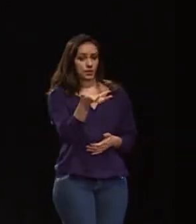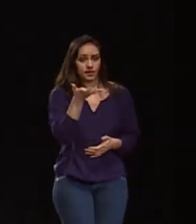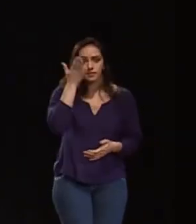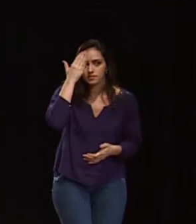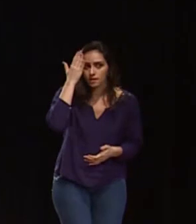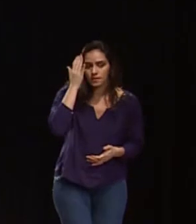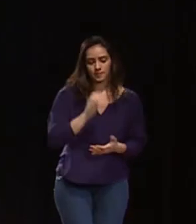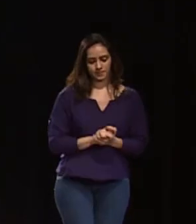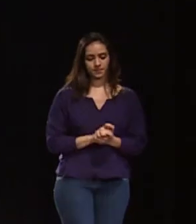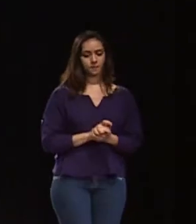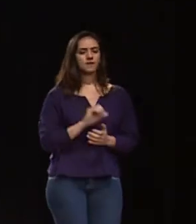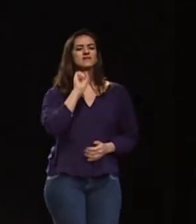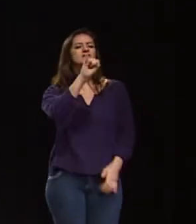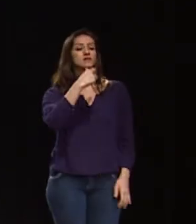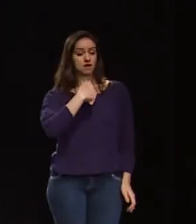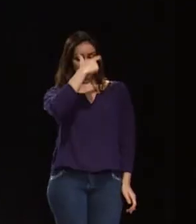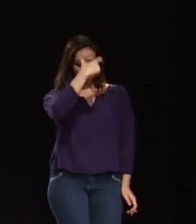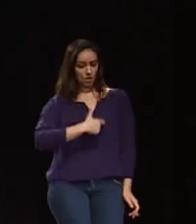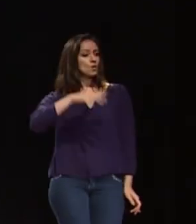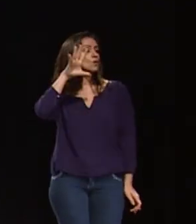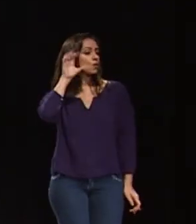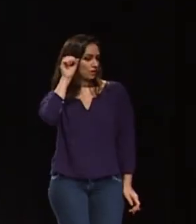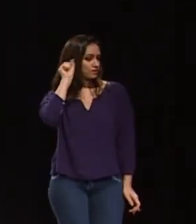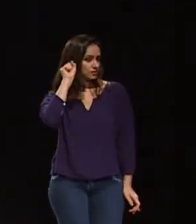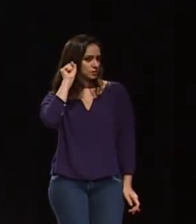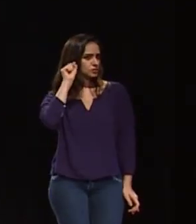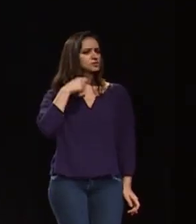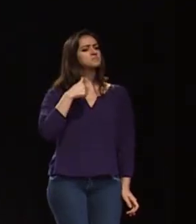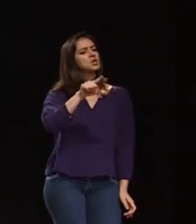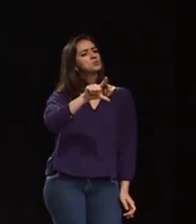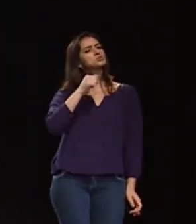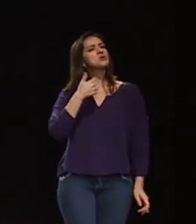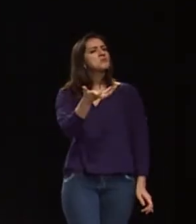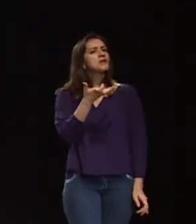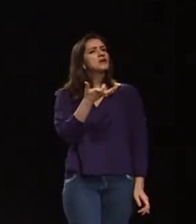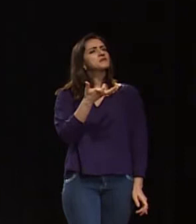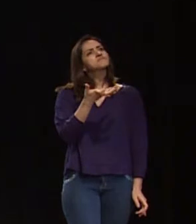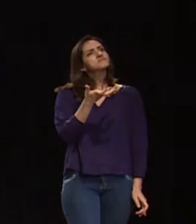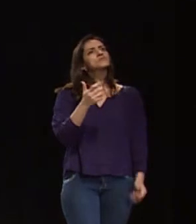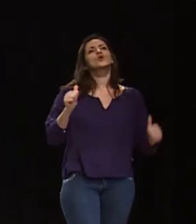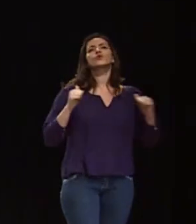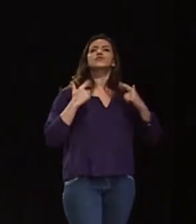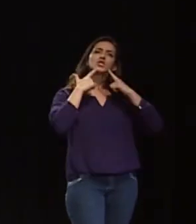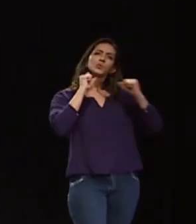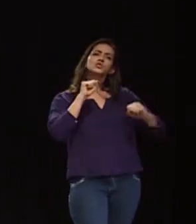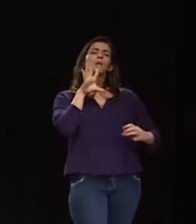eu queria saber se, por exemplo, eu, ouvinte, se eu quisesse, por exemplo,